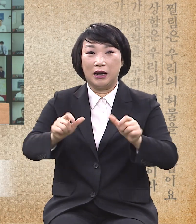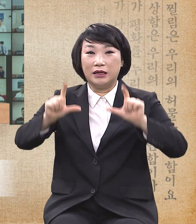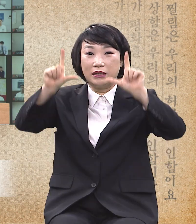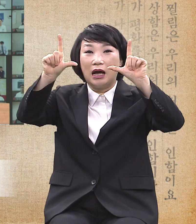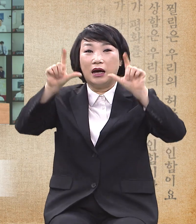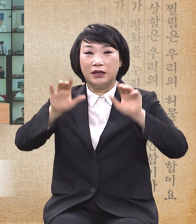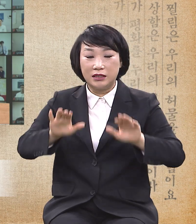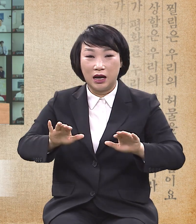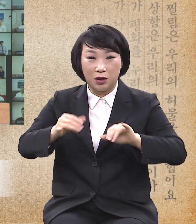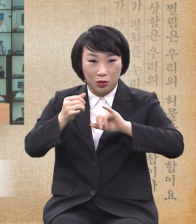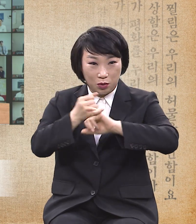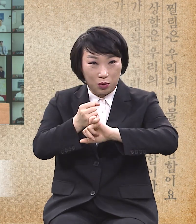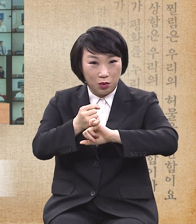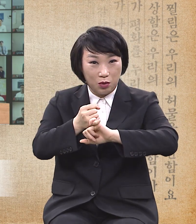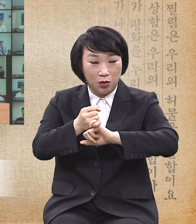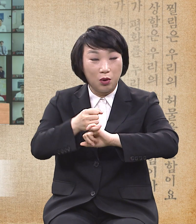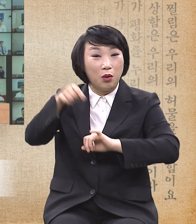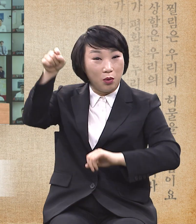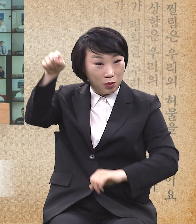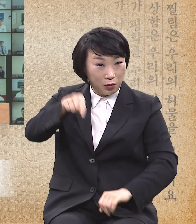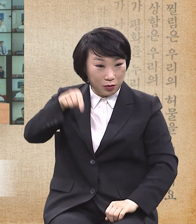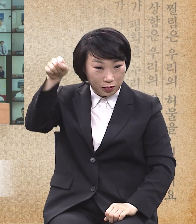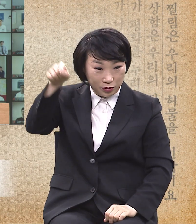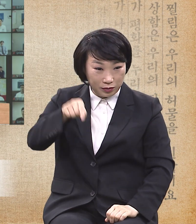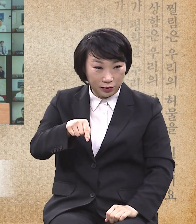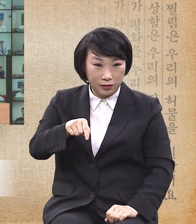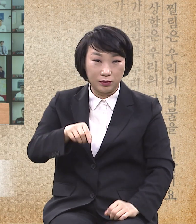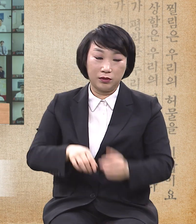날이 반드시 이를 것이다.